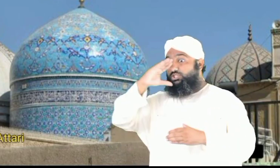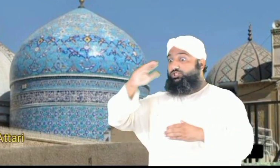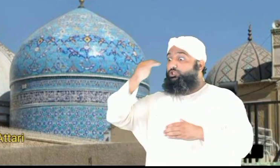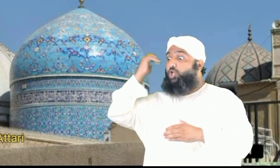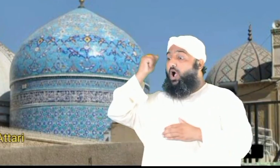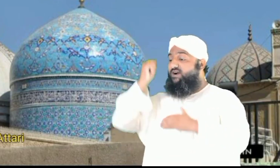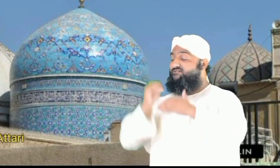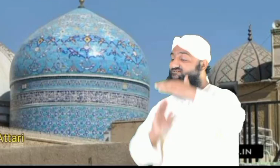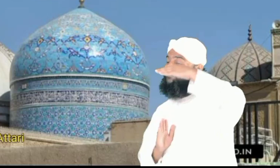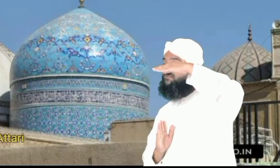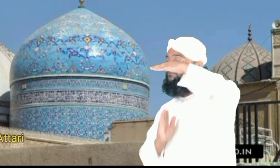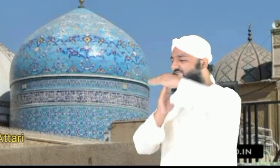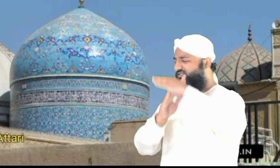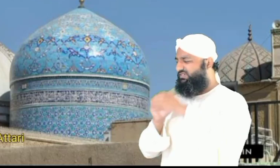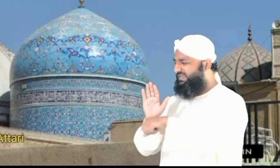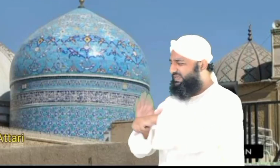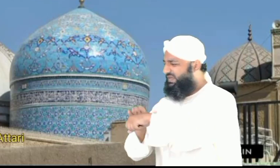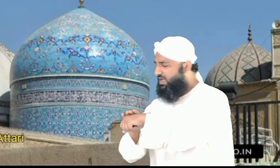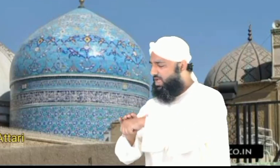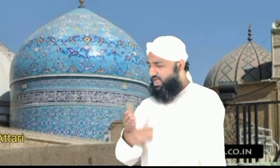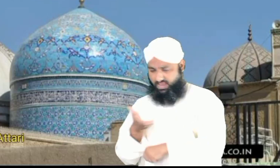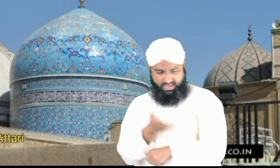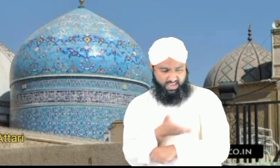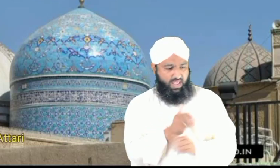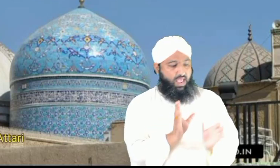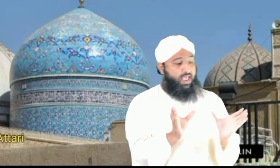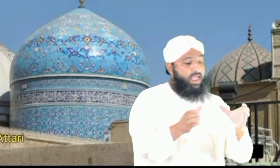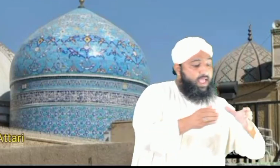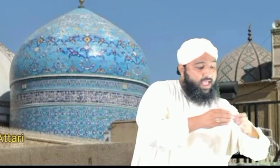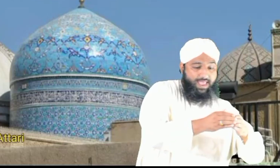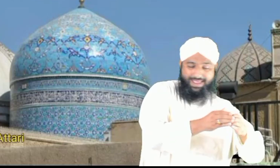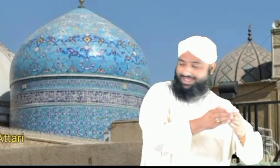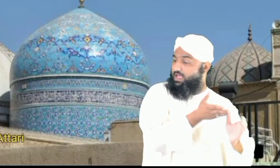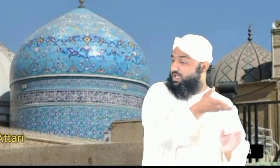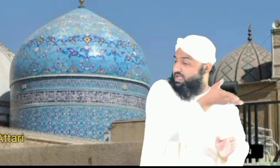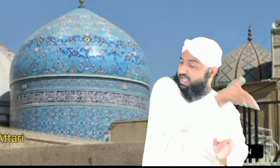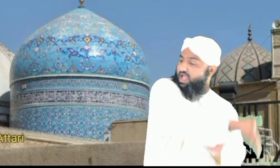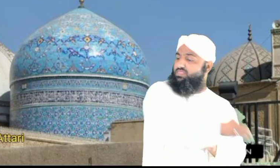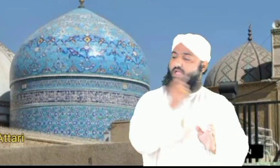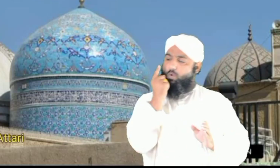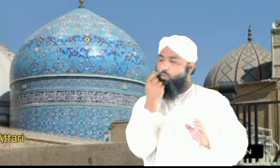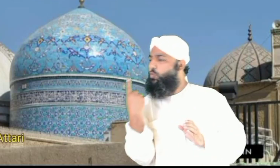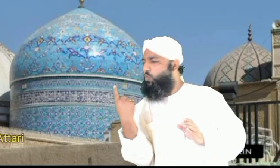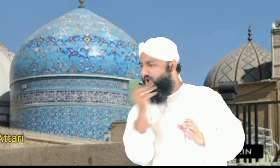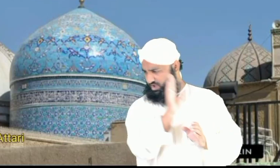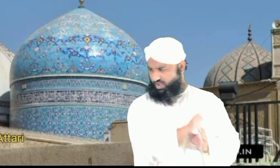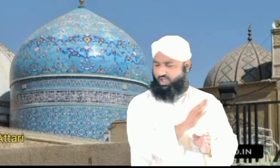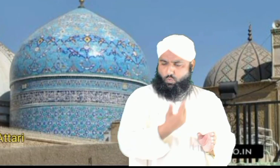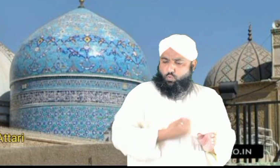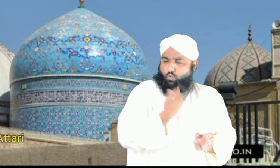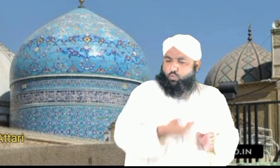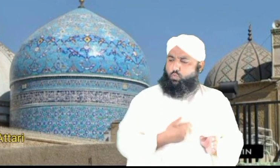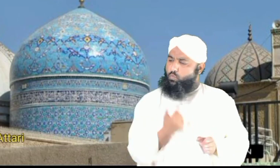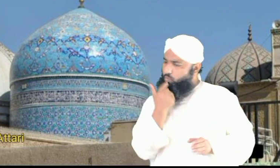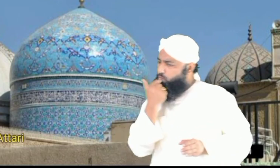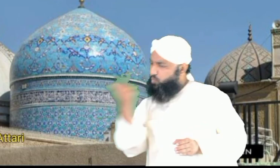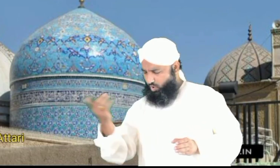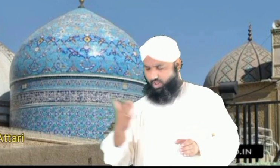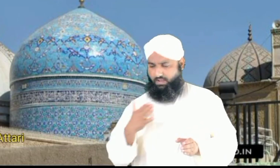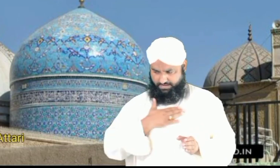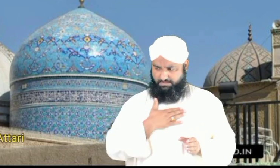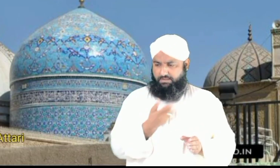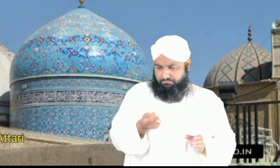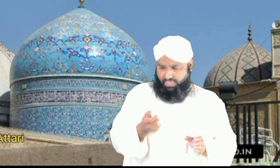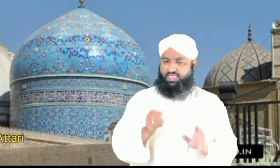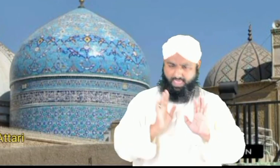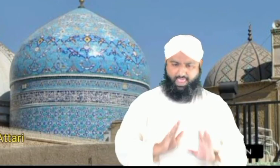پاس آیا اور کہا کہ سردار ایک ہمارے اس قافلے میں ایک ایسا بچہ بھی ہے، ایک ایسا نوجوان بھی ہے جو خود ہی اپنے پیسے بتا رہا ہے، کہاں چھپے ہیں وہ بھی بتا رہا